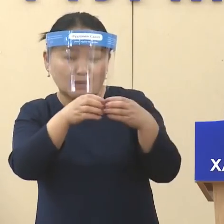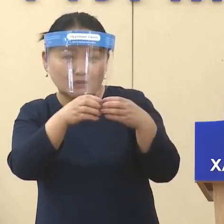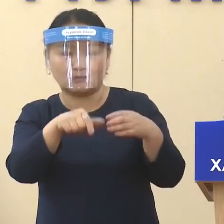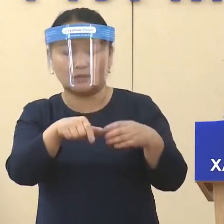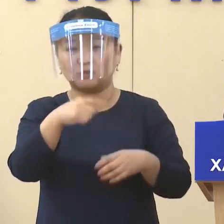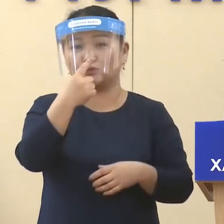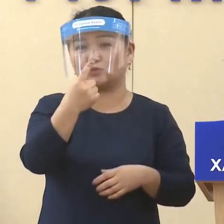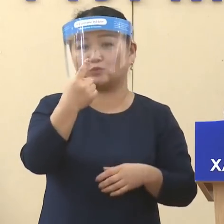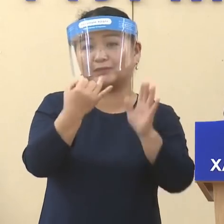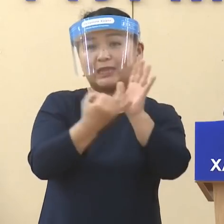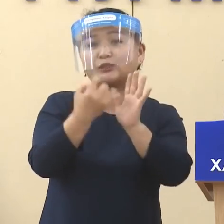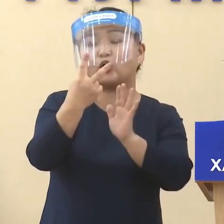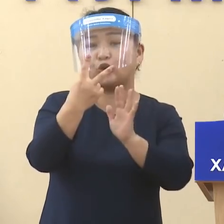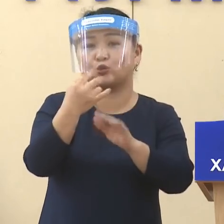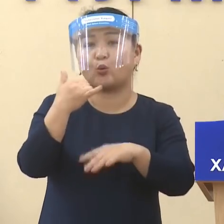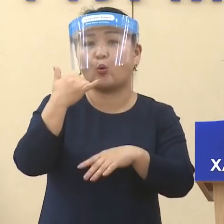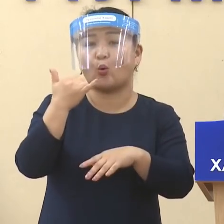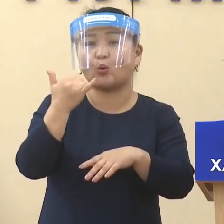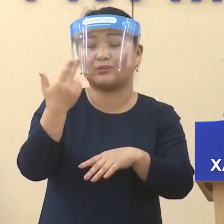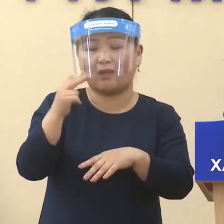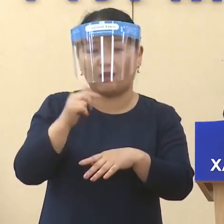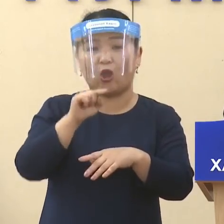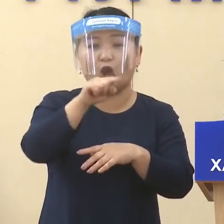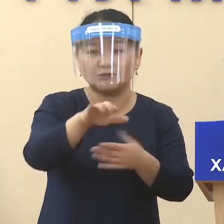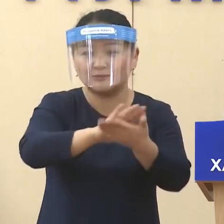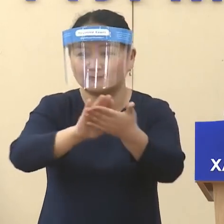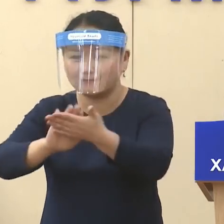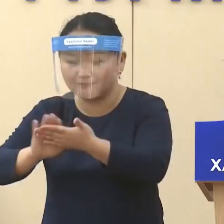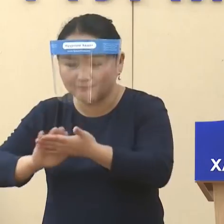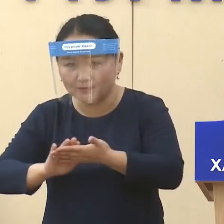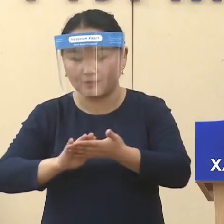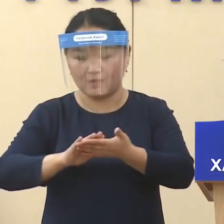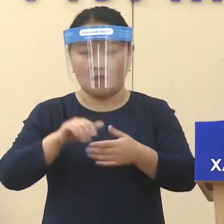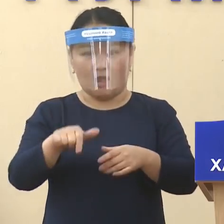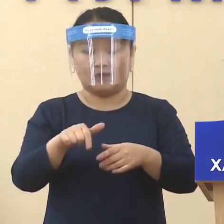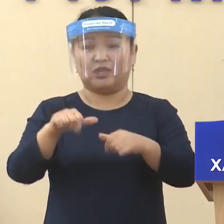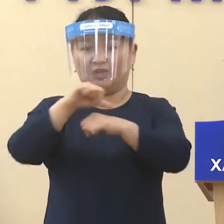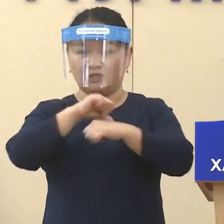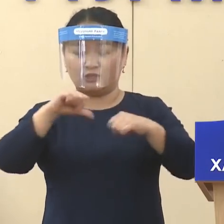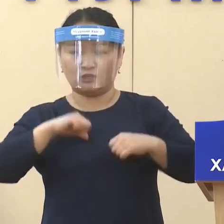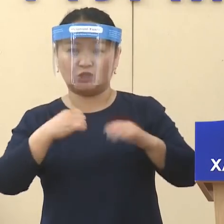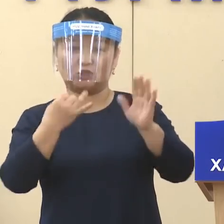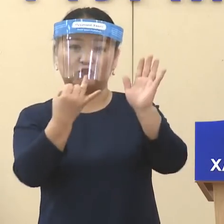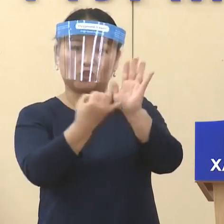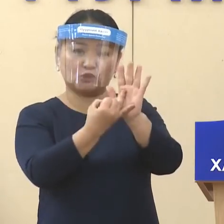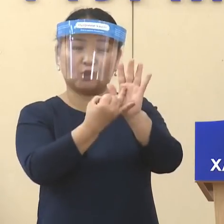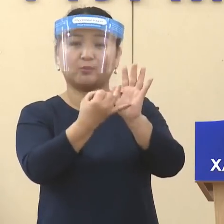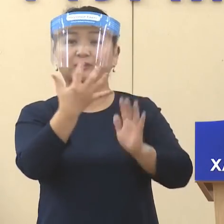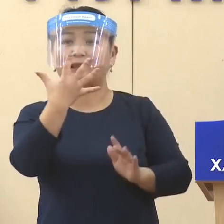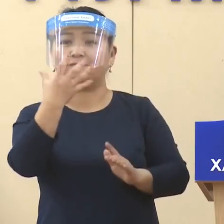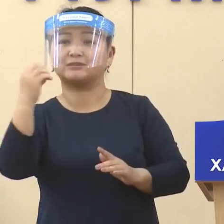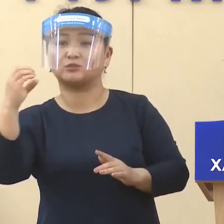дуудлаганд үйлчилж за иргэдийн 7500 гаруй ачаа за